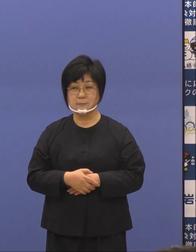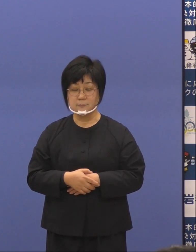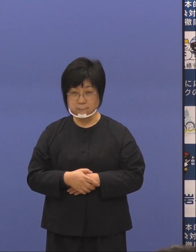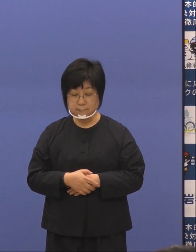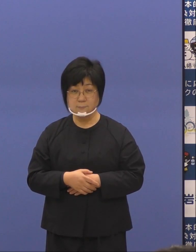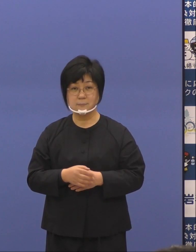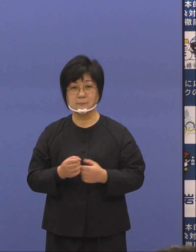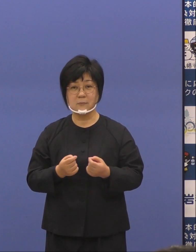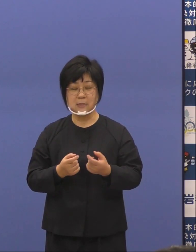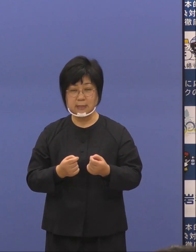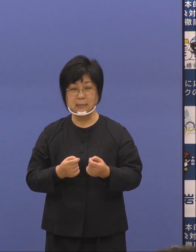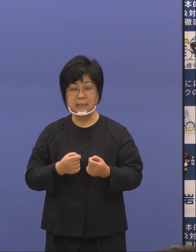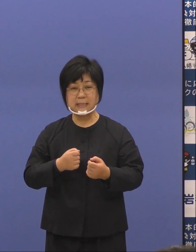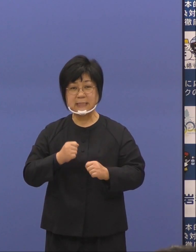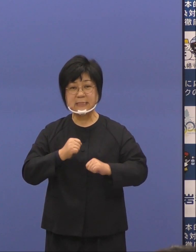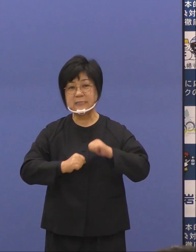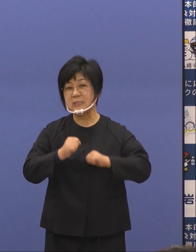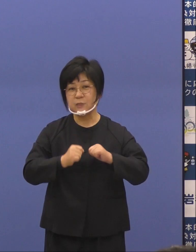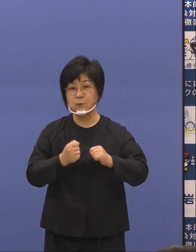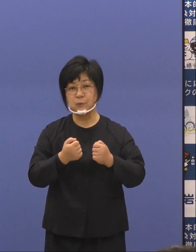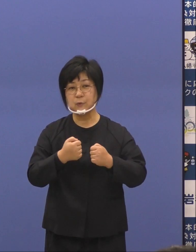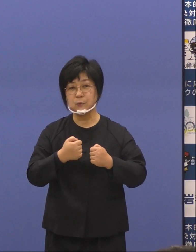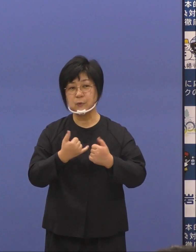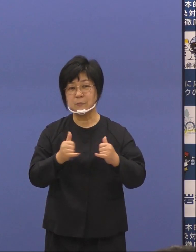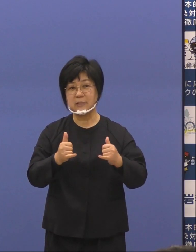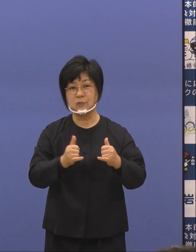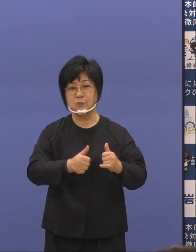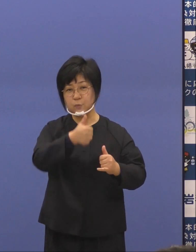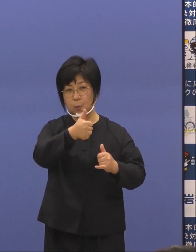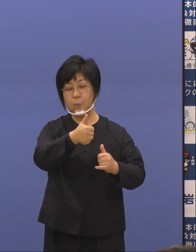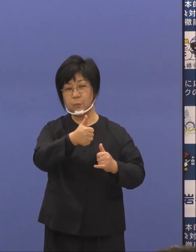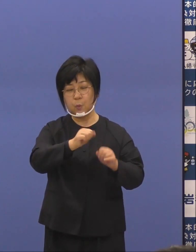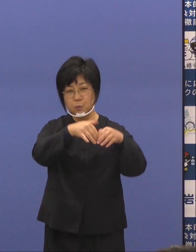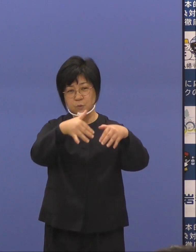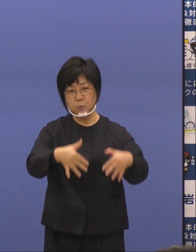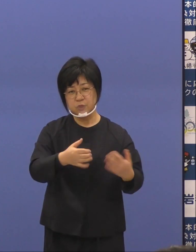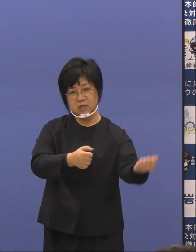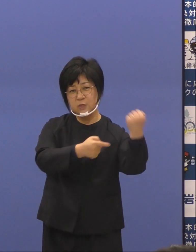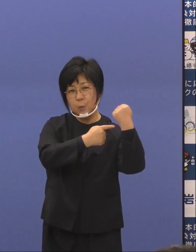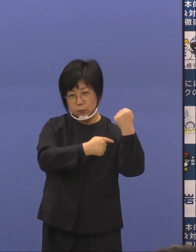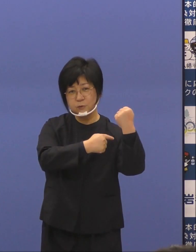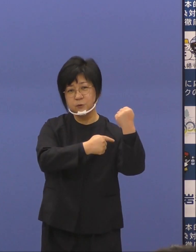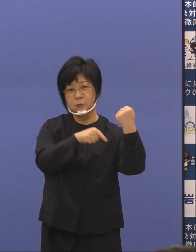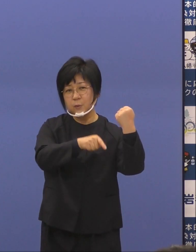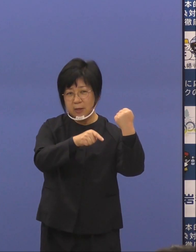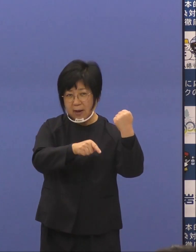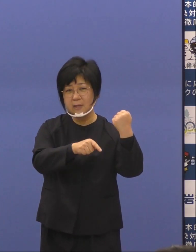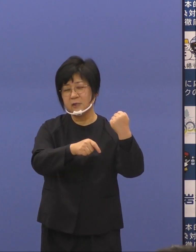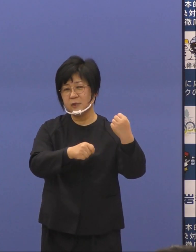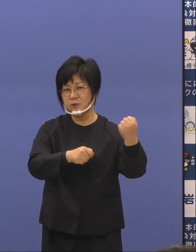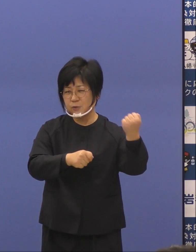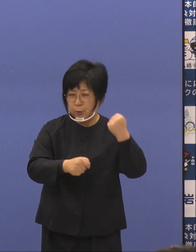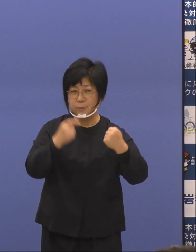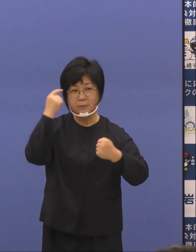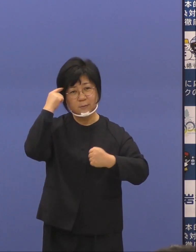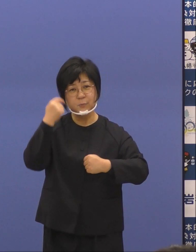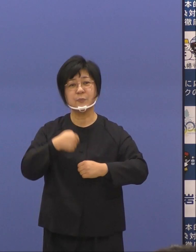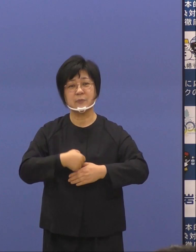やっぱり自民党のこの組織力というのは強いんだと思いますよ。さまざま